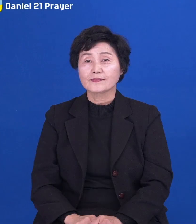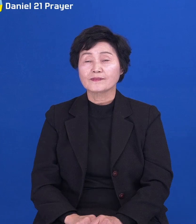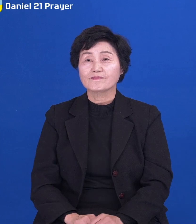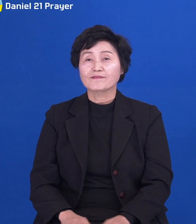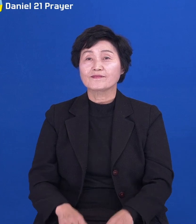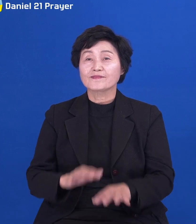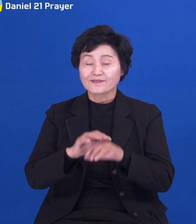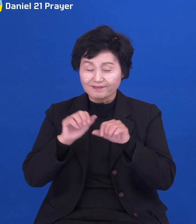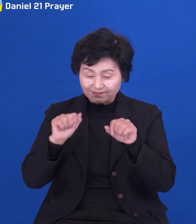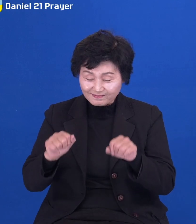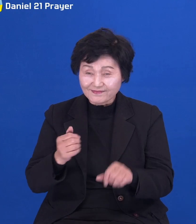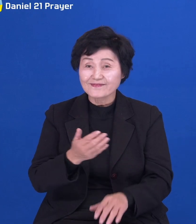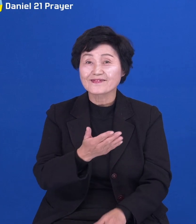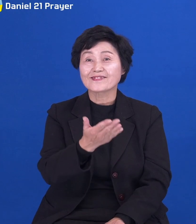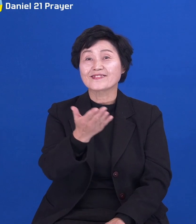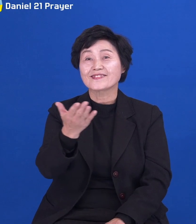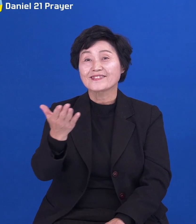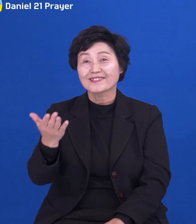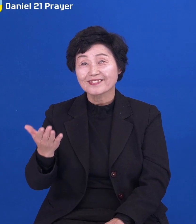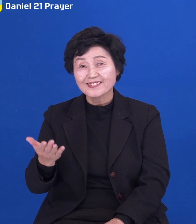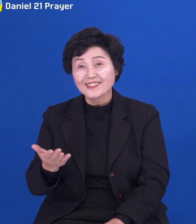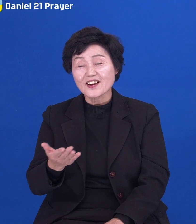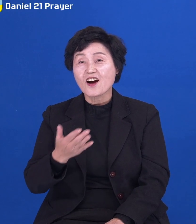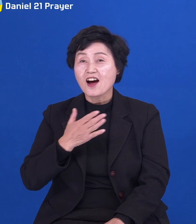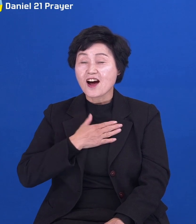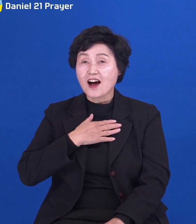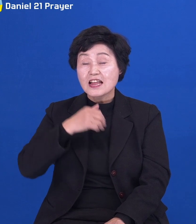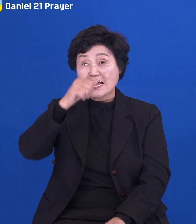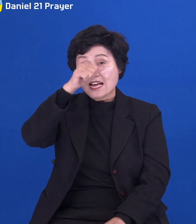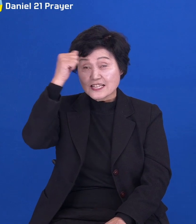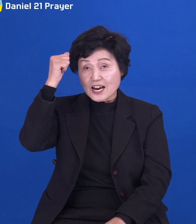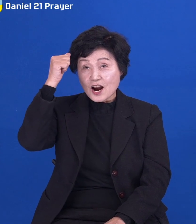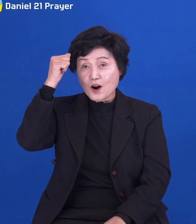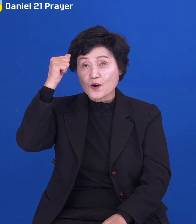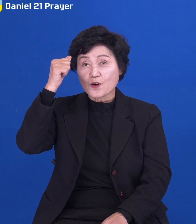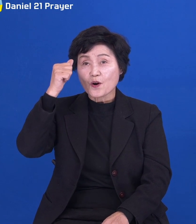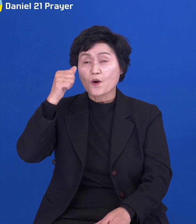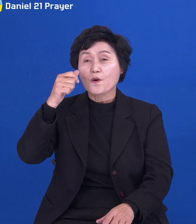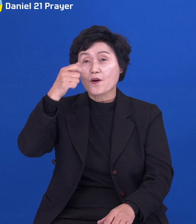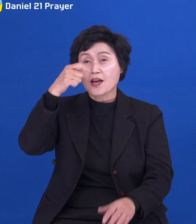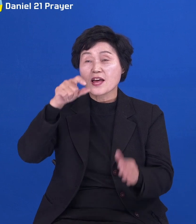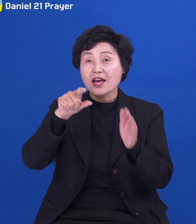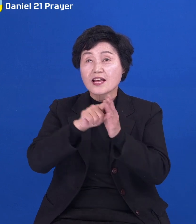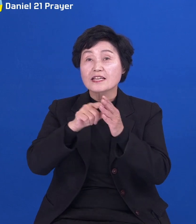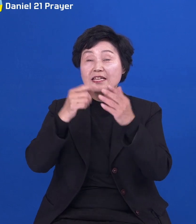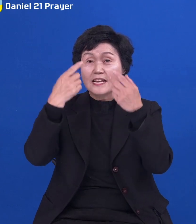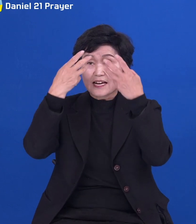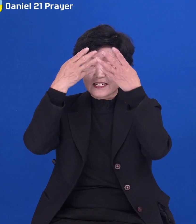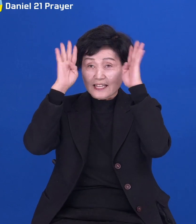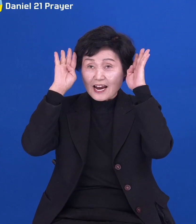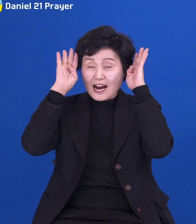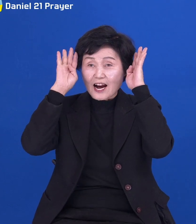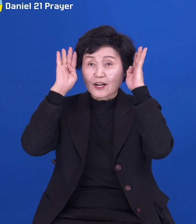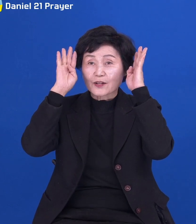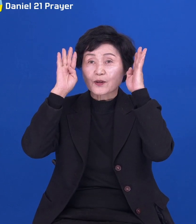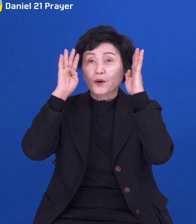안녕하세요, 여러분. 저는 현재 장로회 신학대학교 기독교 교육과 상인에 재학 중인 배영호라고